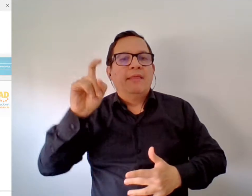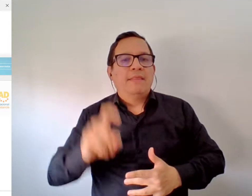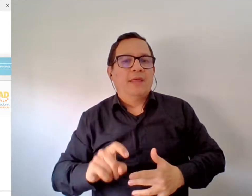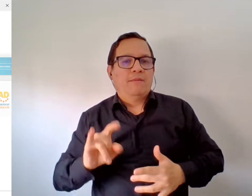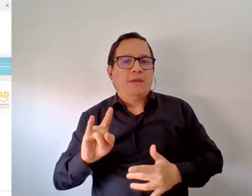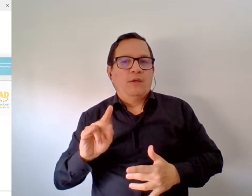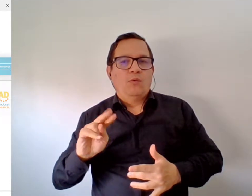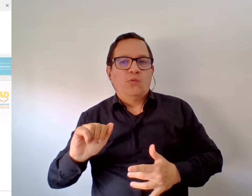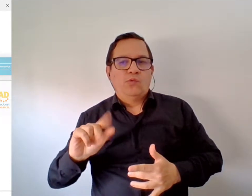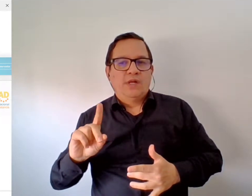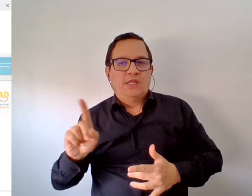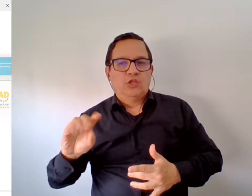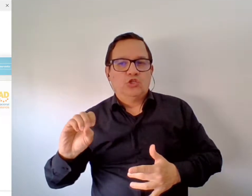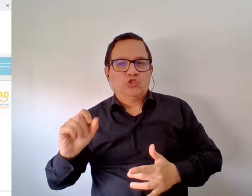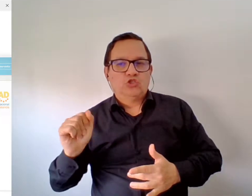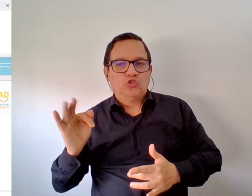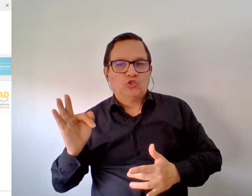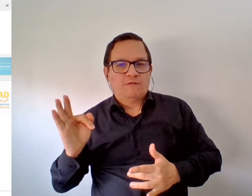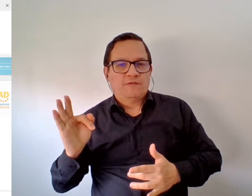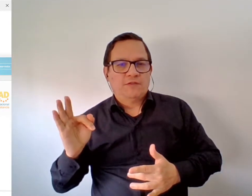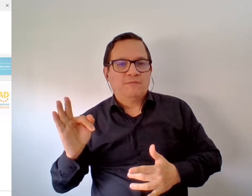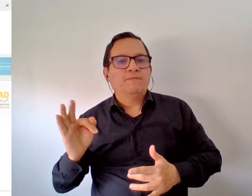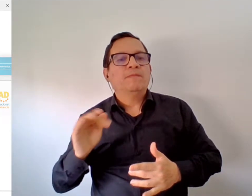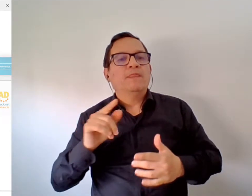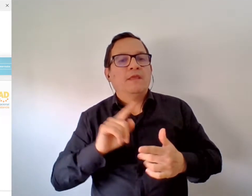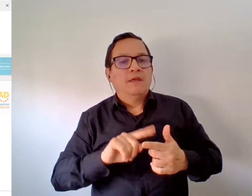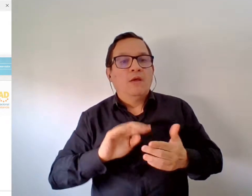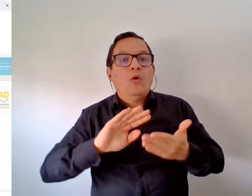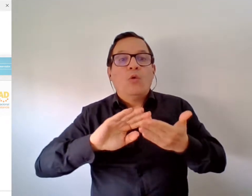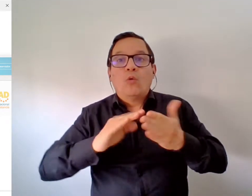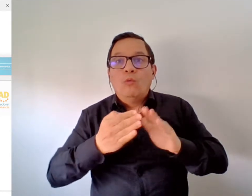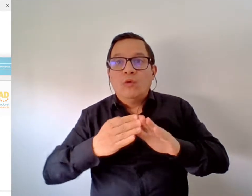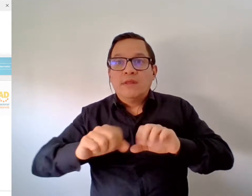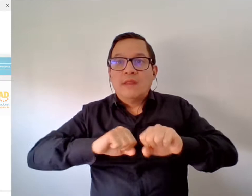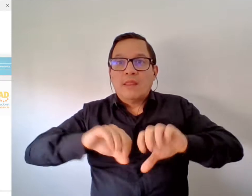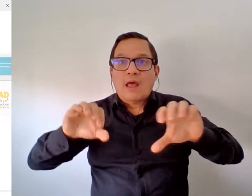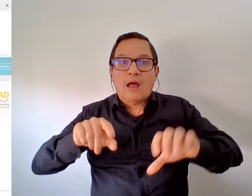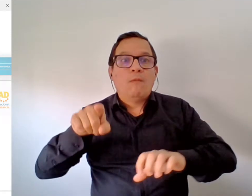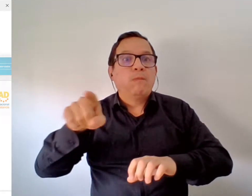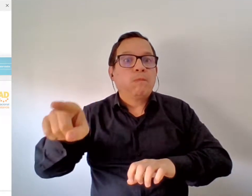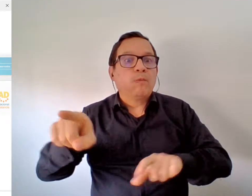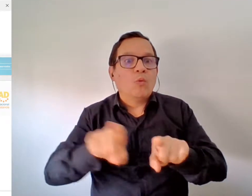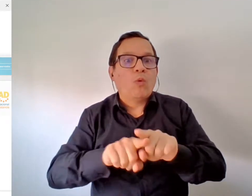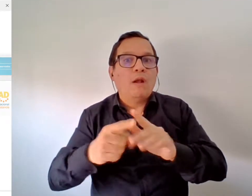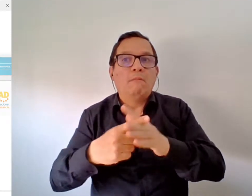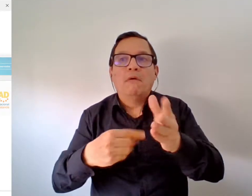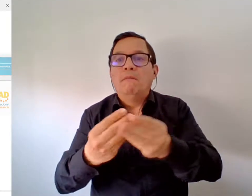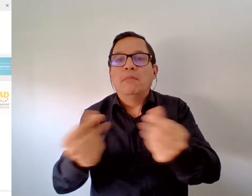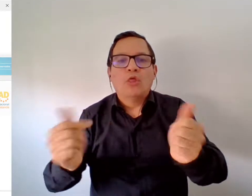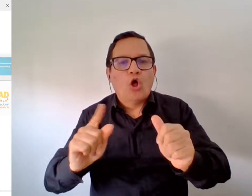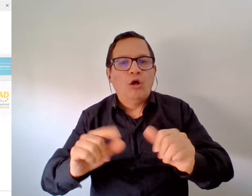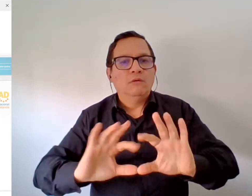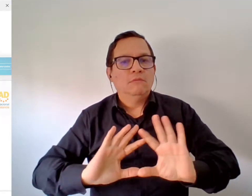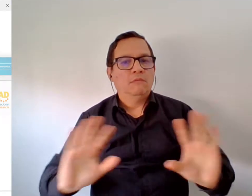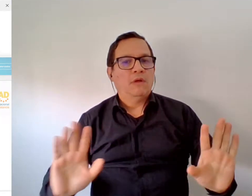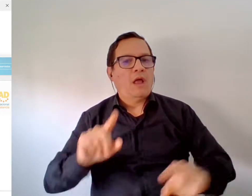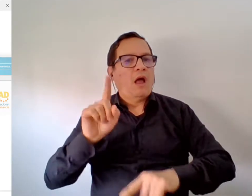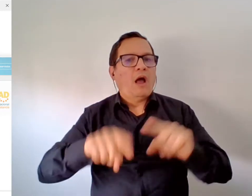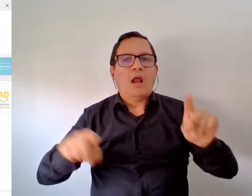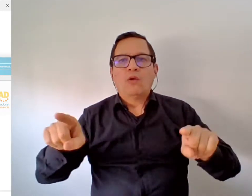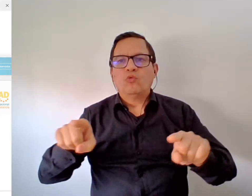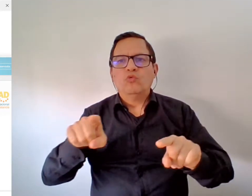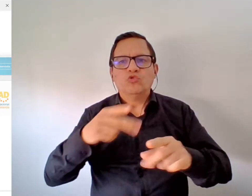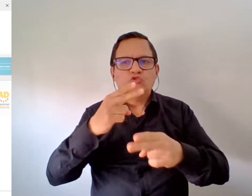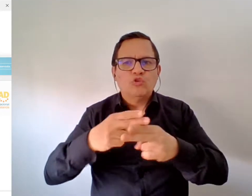UNADSoft. La comunidad esté activa. Hay distribuciones que no se volvieron